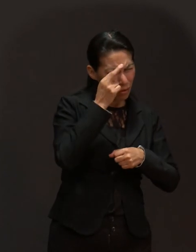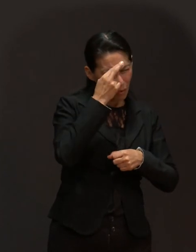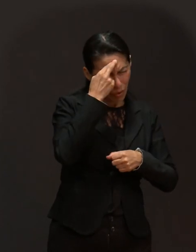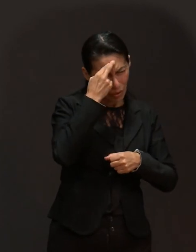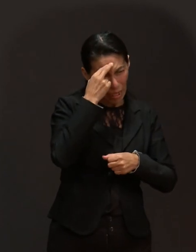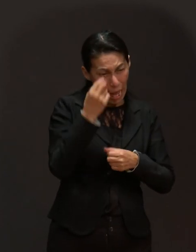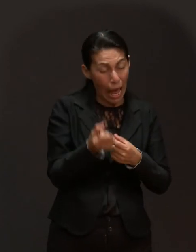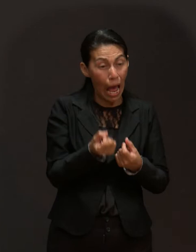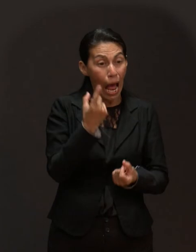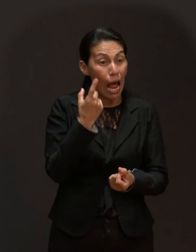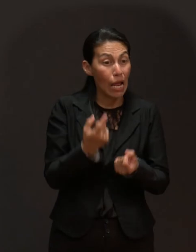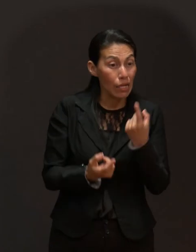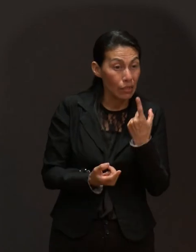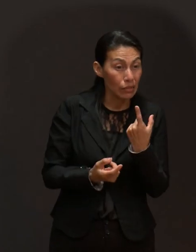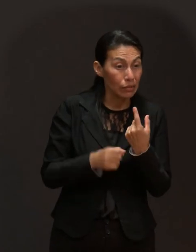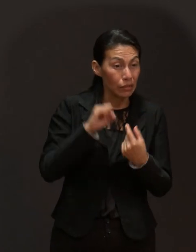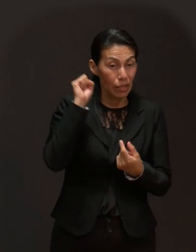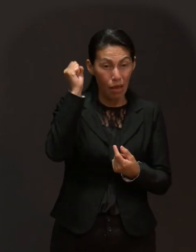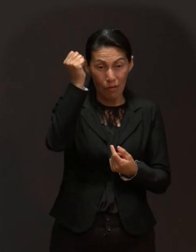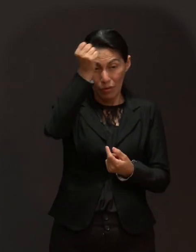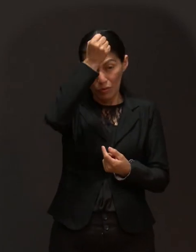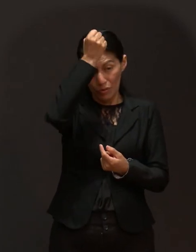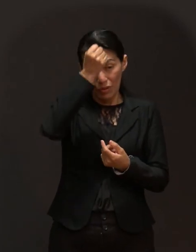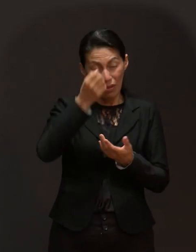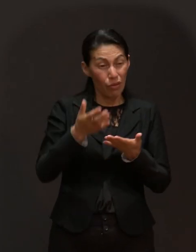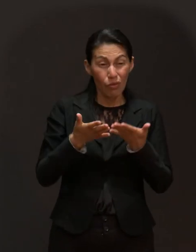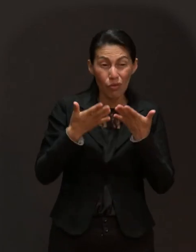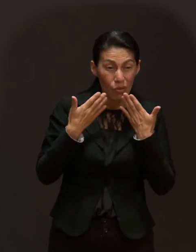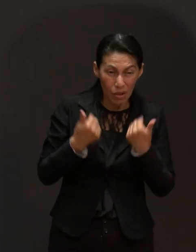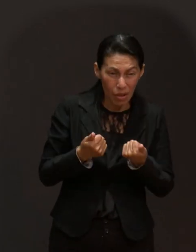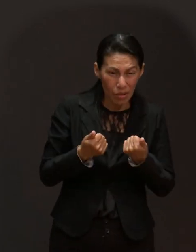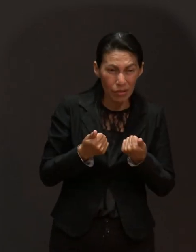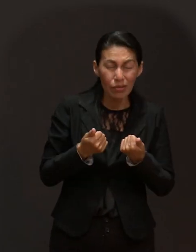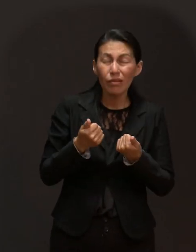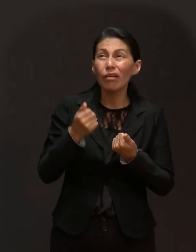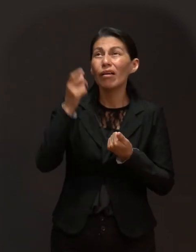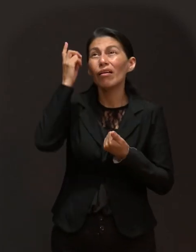hace recordar Eliana si alguno tiene falta de sabiduría